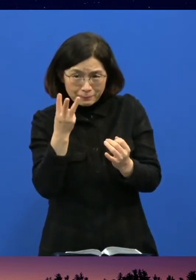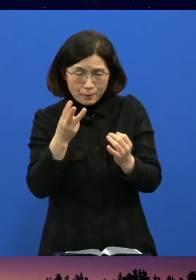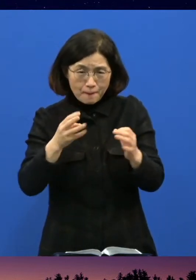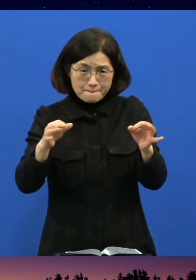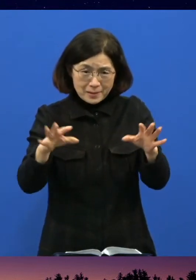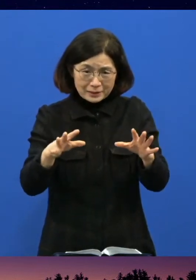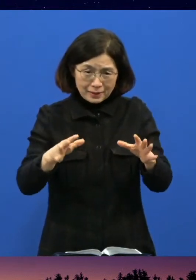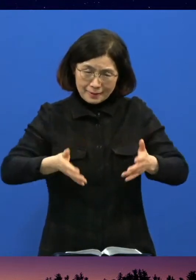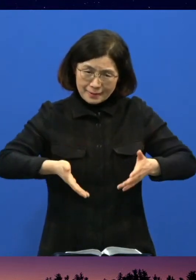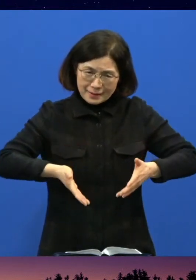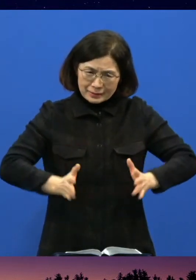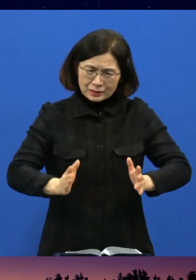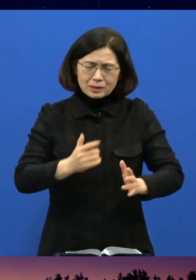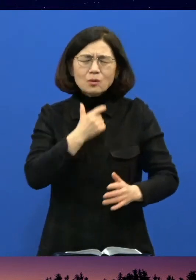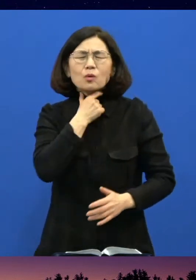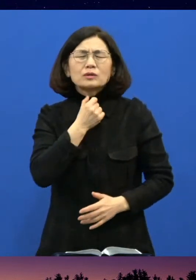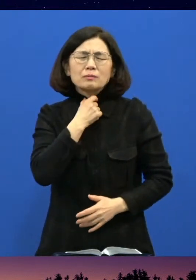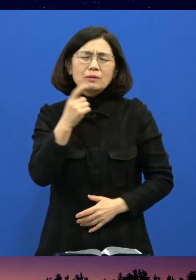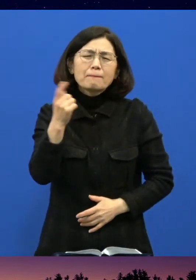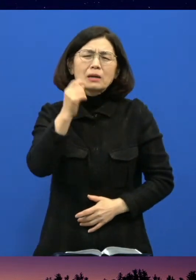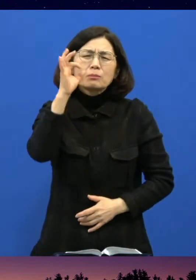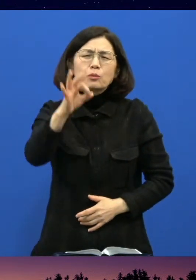돼요.